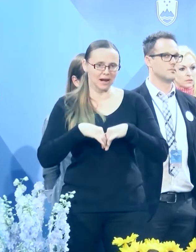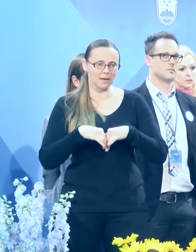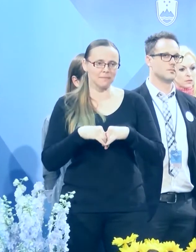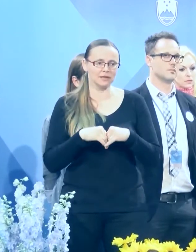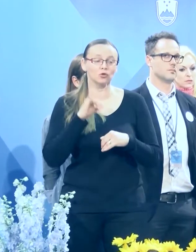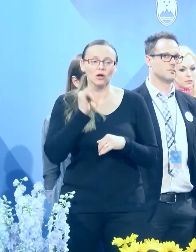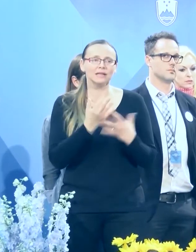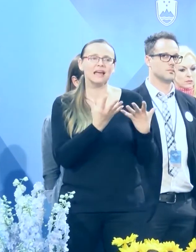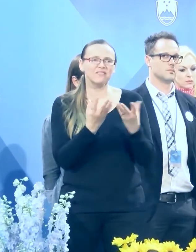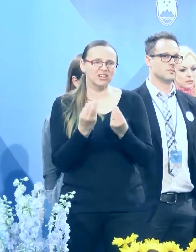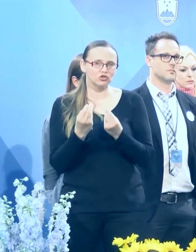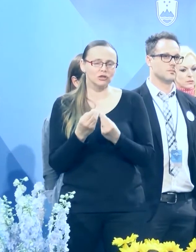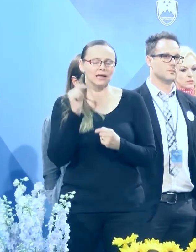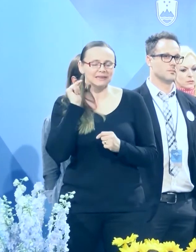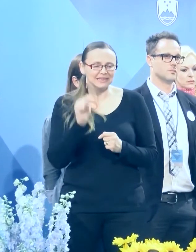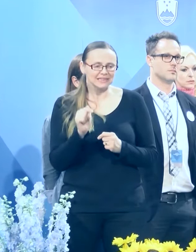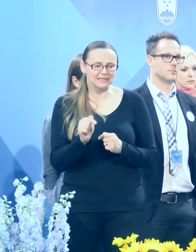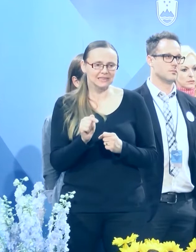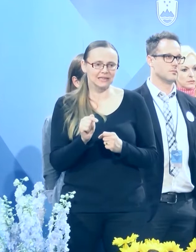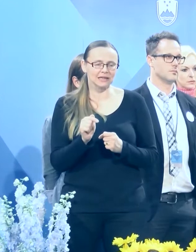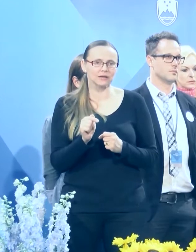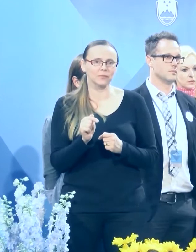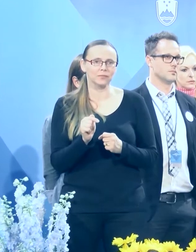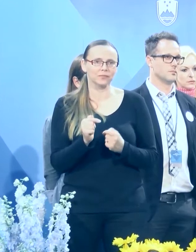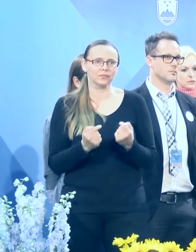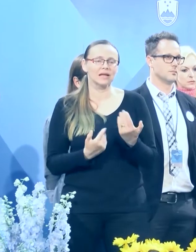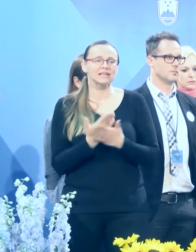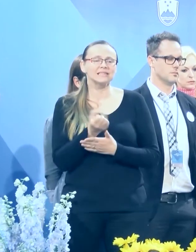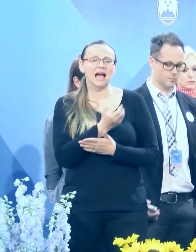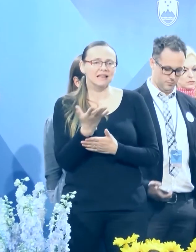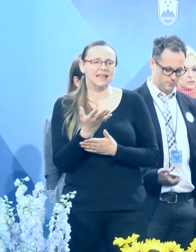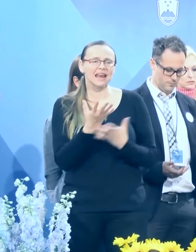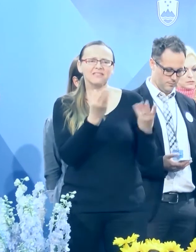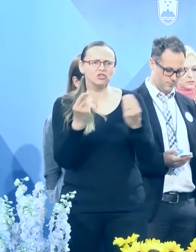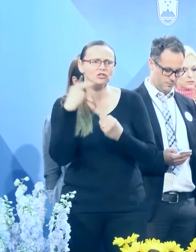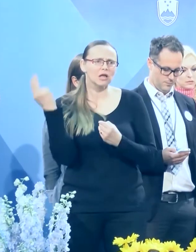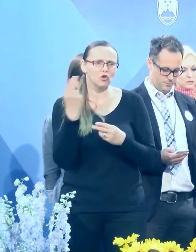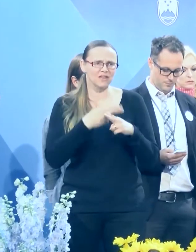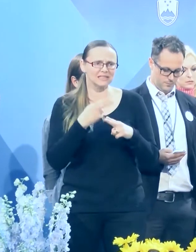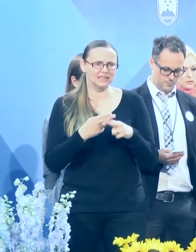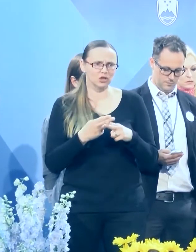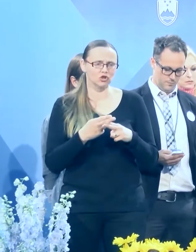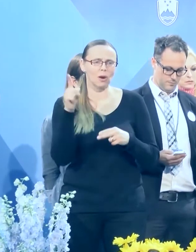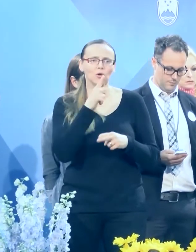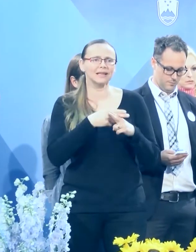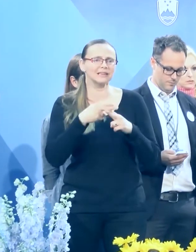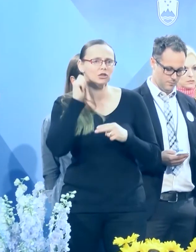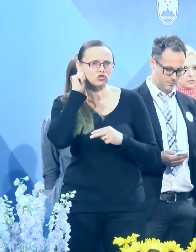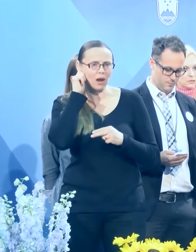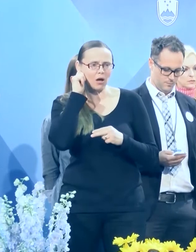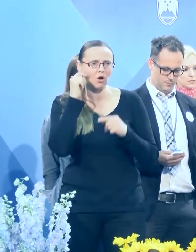da je večina tistih, zoper katere večina slovenskih državljanov in državljank